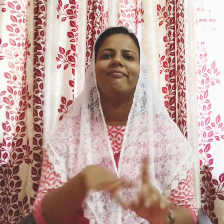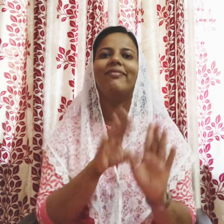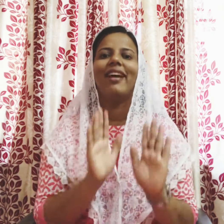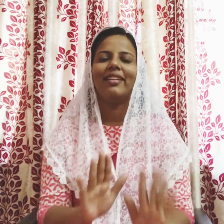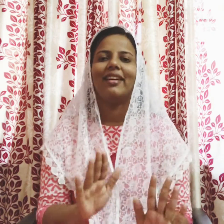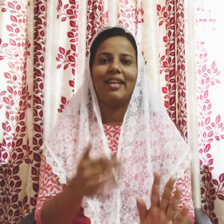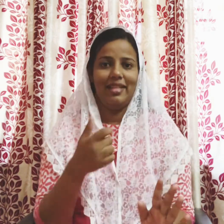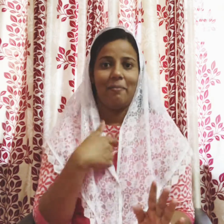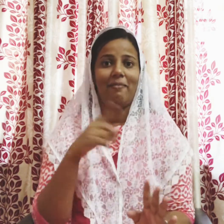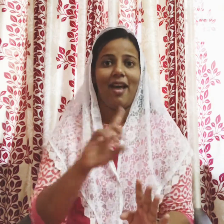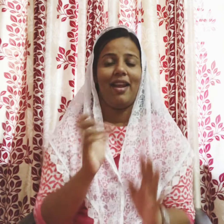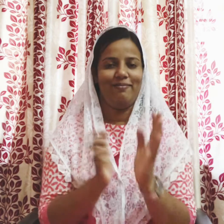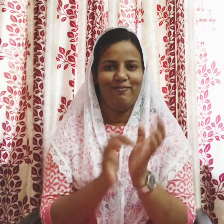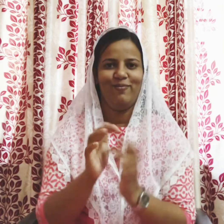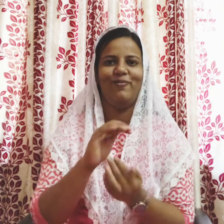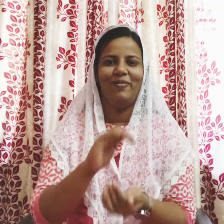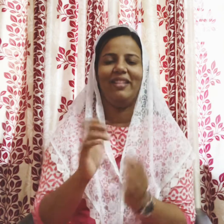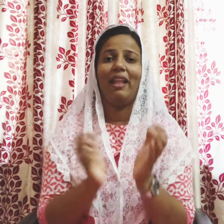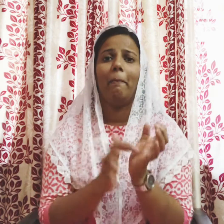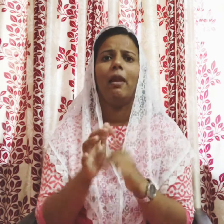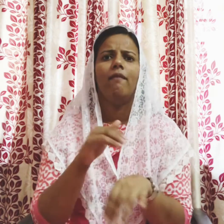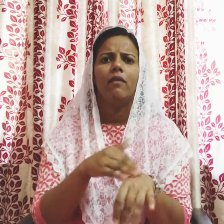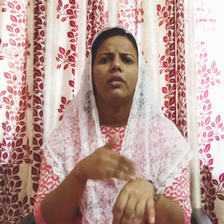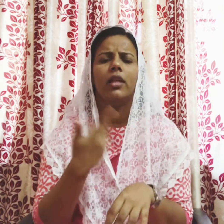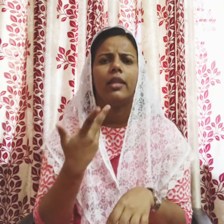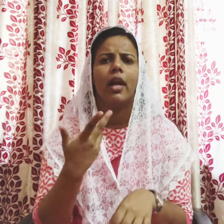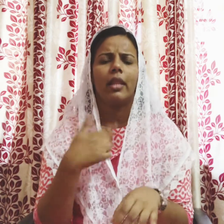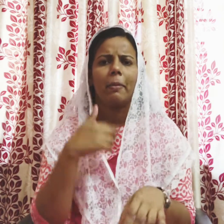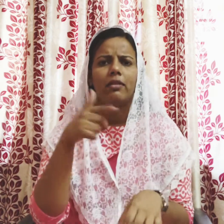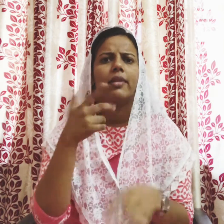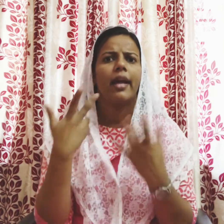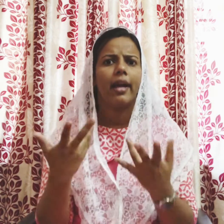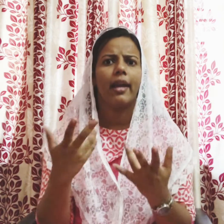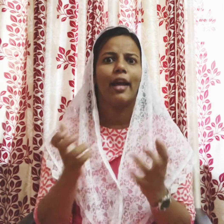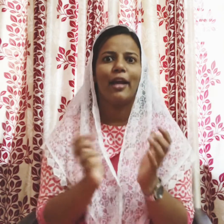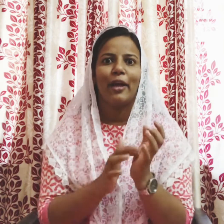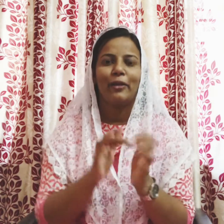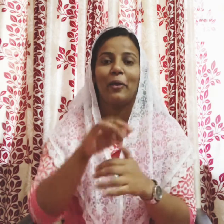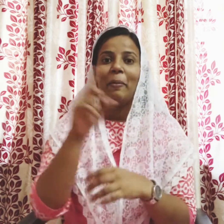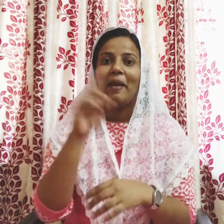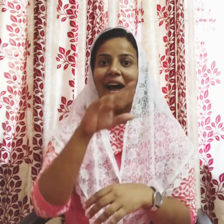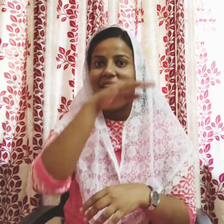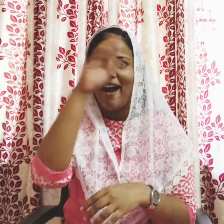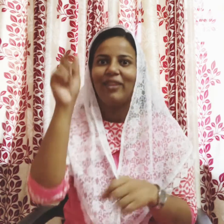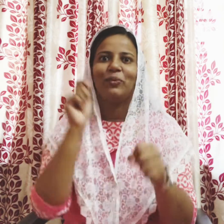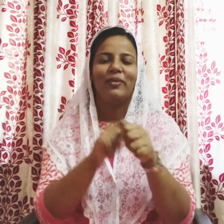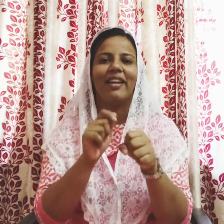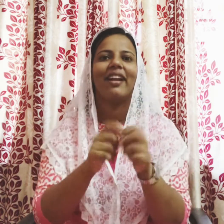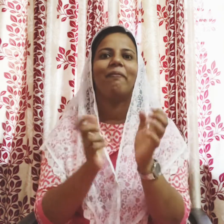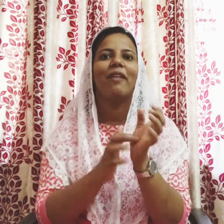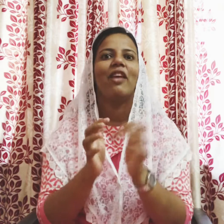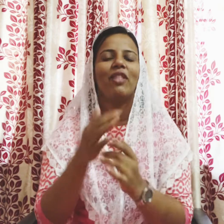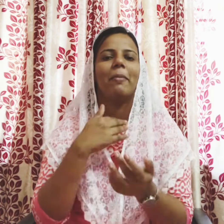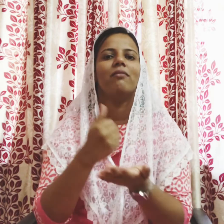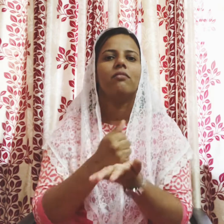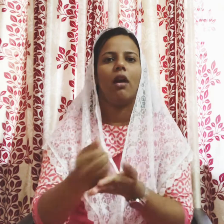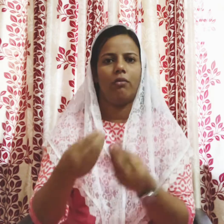പക്ഷെ ദൈവമക്കളെ സംബന്ധിച്ചിടത്തോളം നമ്മളെ വിളിച്ചിരിക്കുന്ന അങ്ങനെ ജീവിപ്പാനല്ല. നമുക്ക് സഹായം ആകാശത്തെയും ഭൂമിയും ഉണ്ടാക്കിയ ദൈവമാണ്. അപ്പം നമ്മൾ